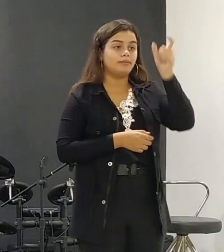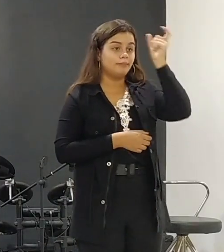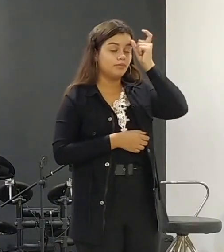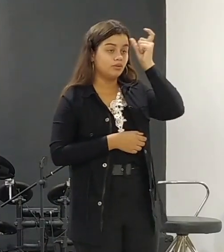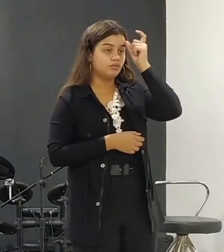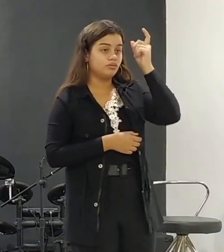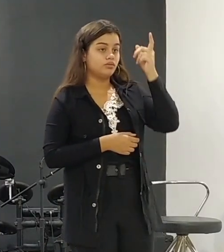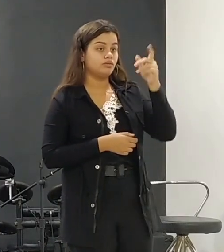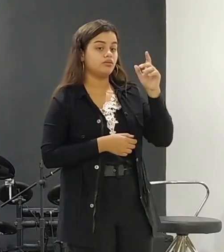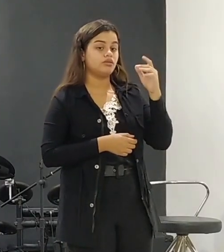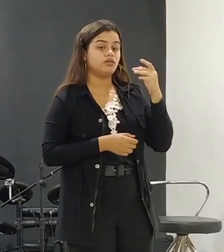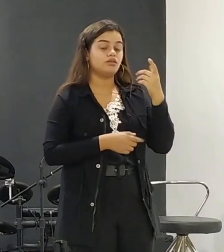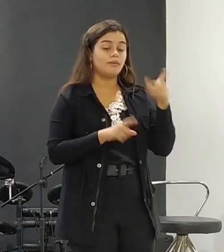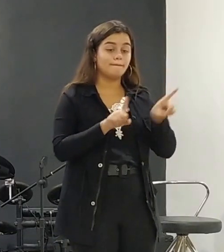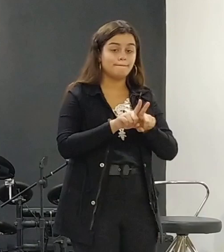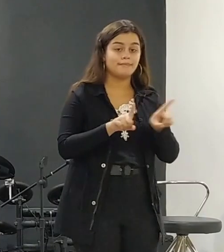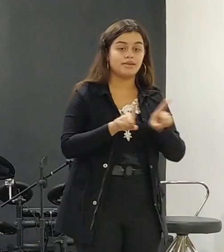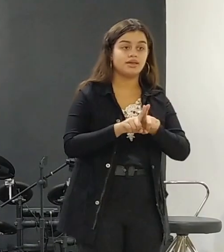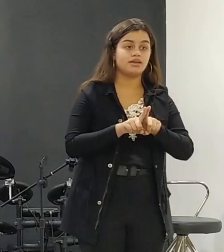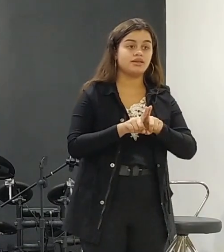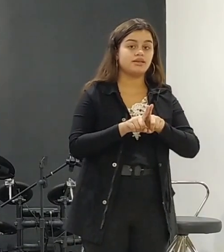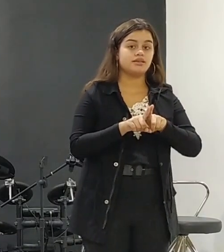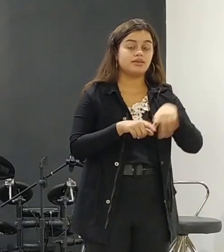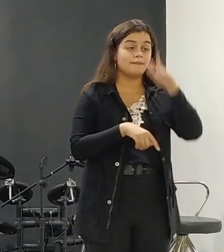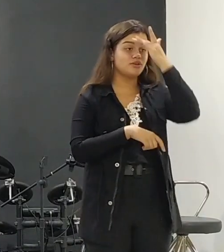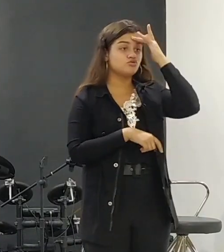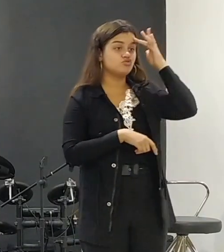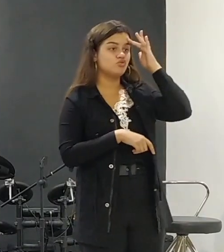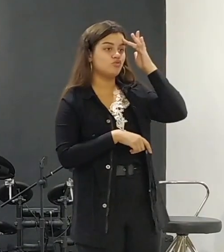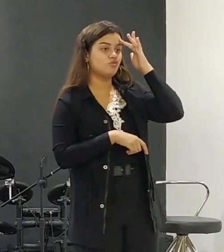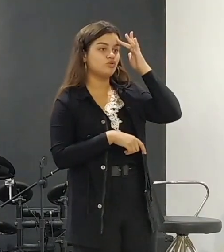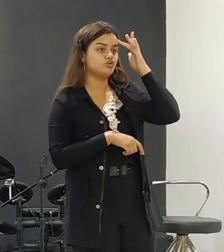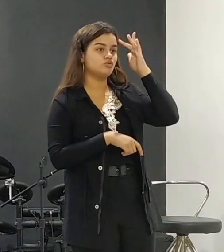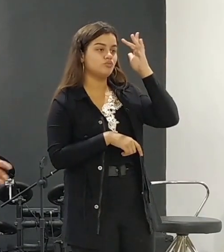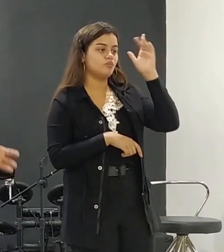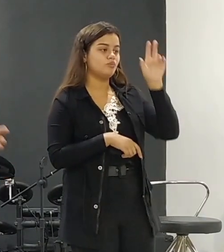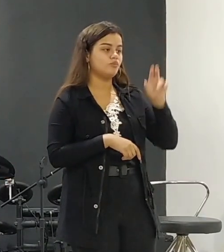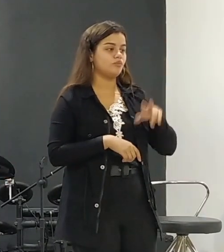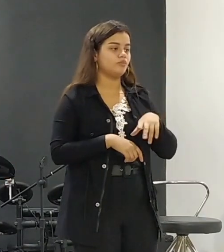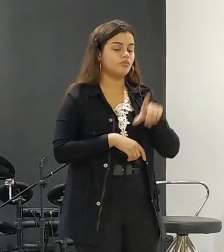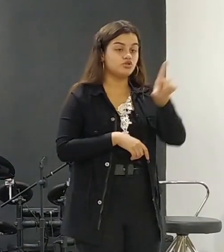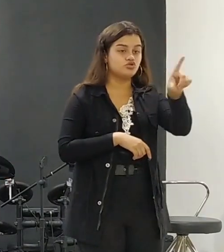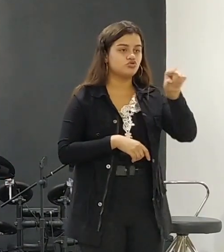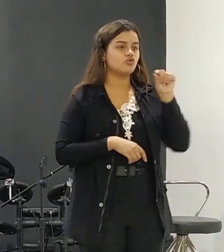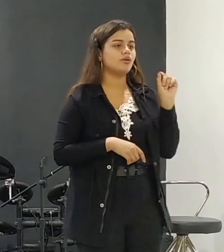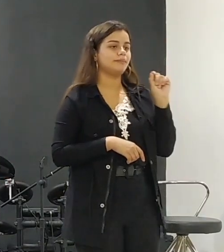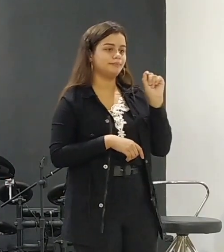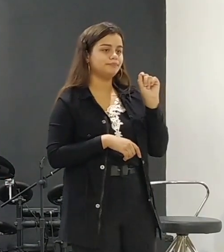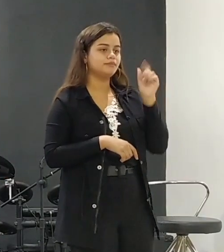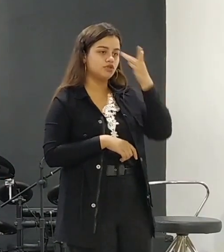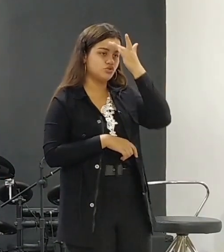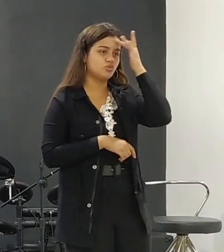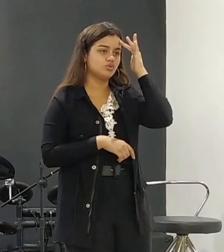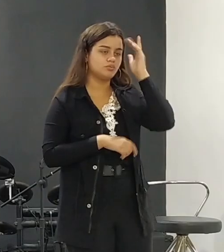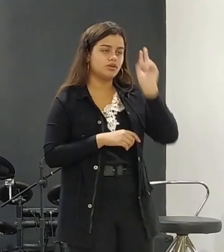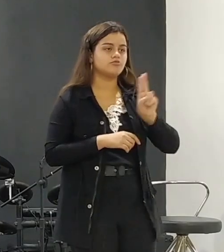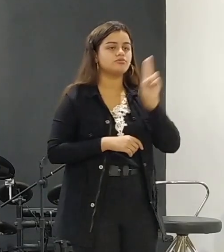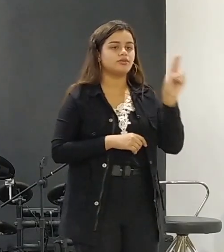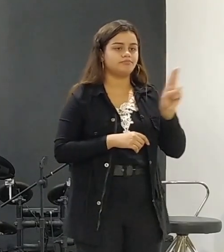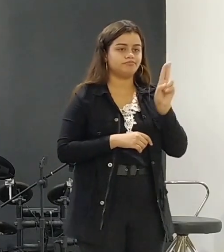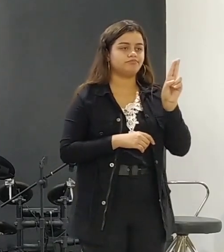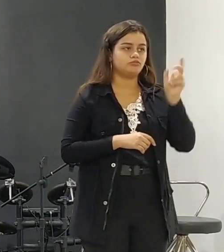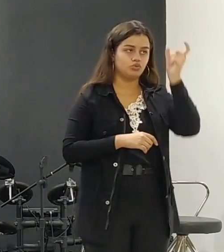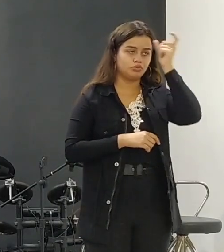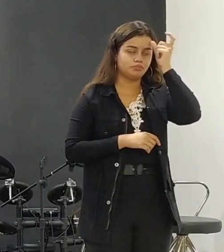os seus eleitos, aquele que ele usa para tentar afetar, a estrutura que Deus criou